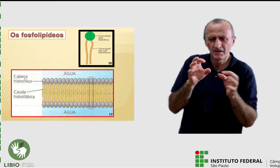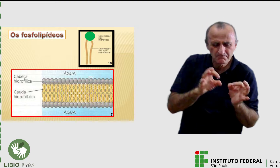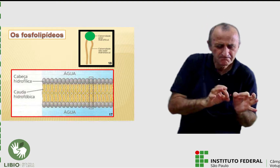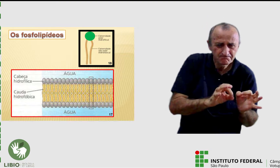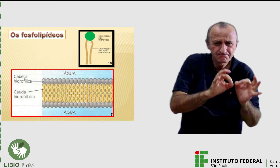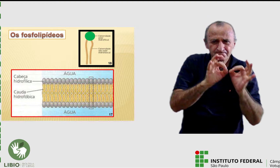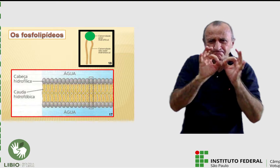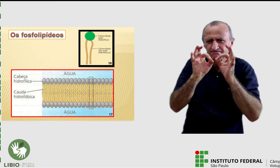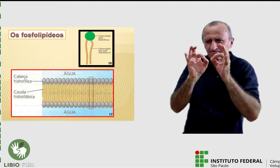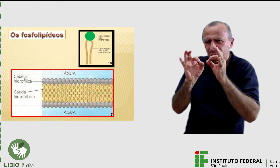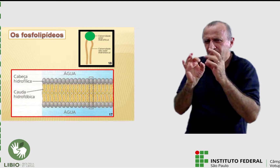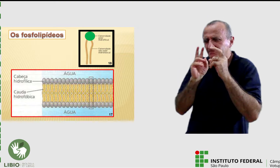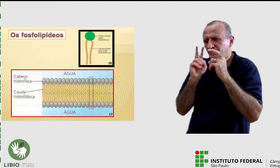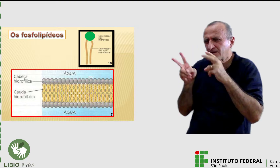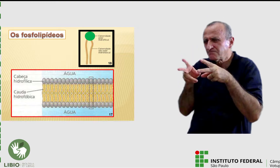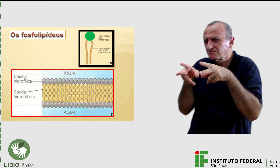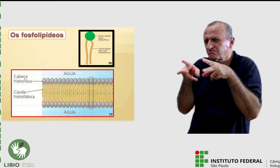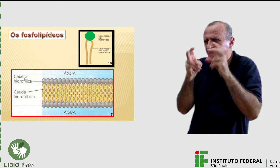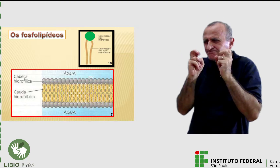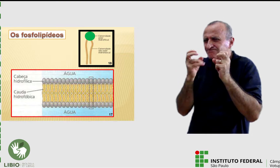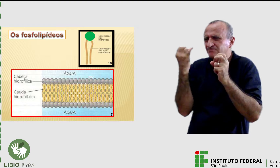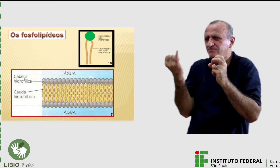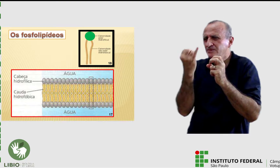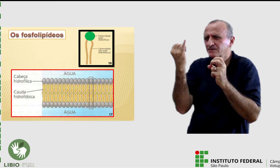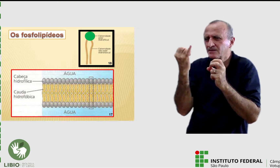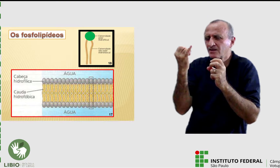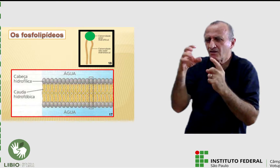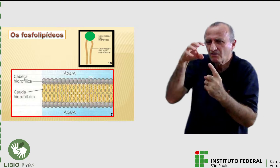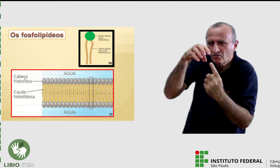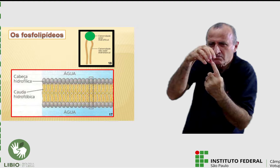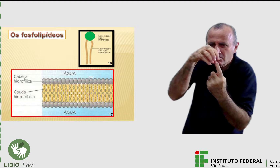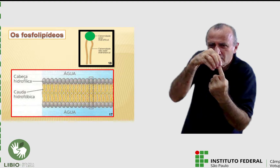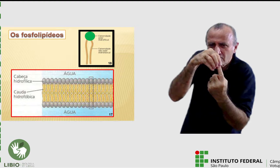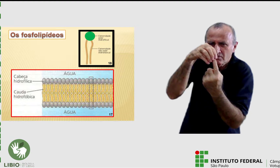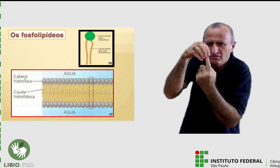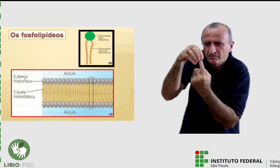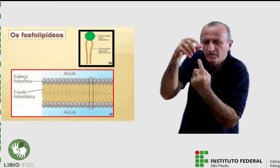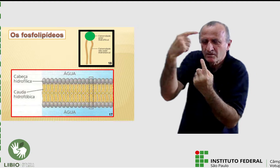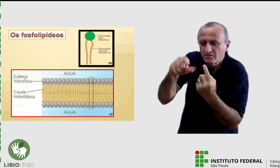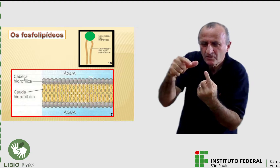Observe que a cabeça ela está ligada à segunda parte.